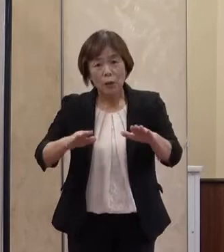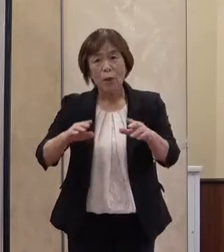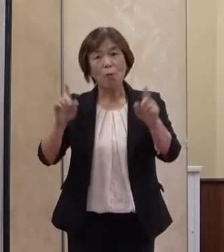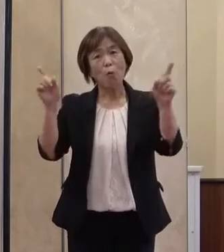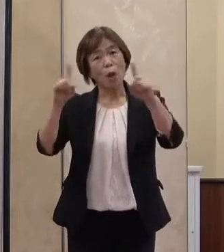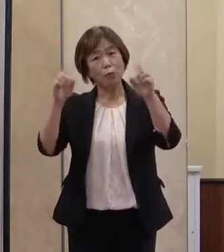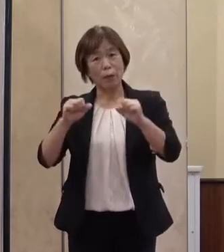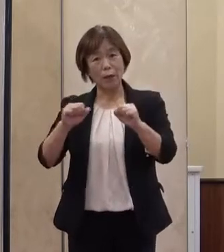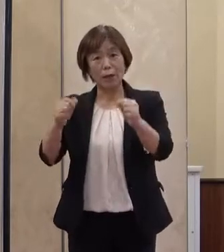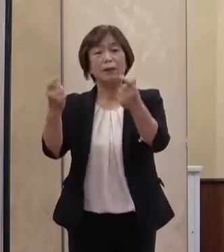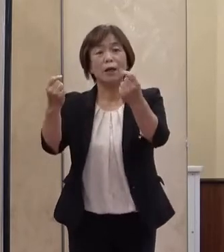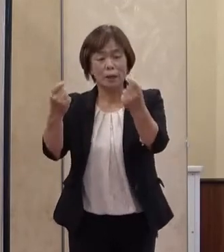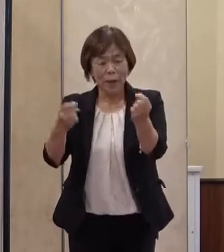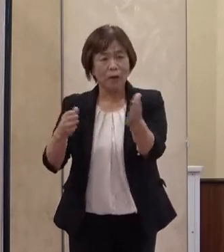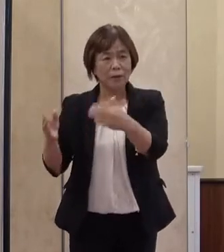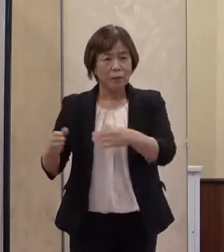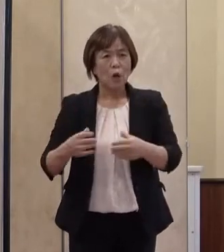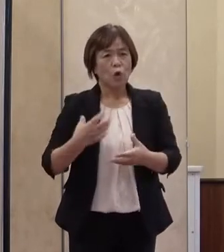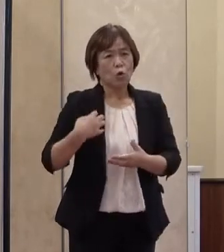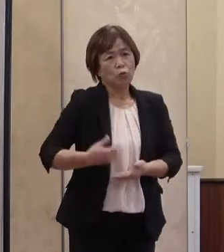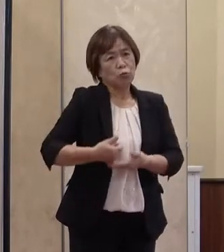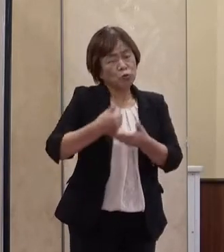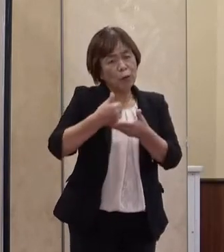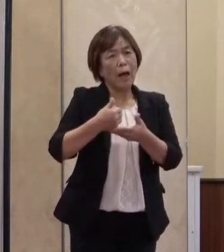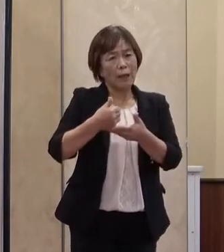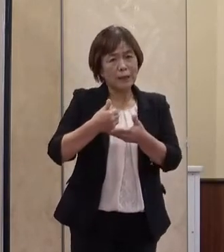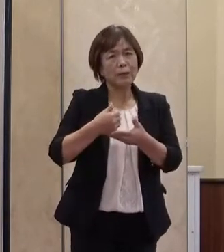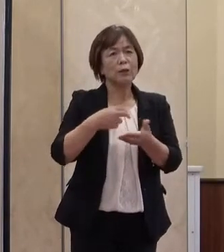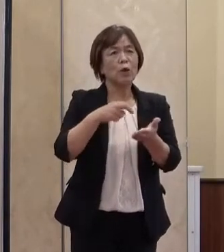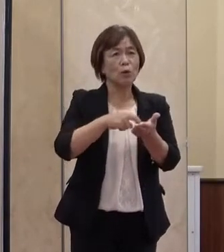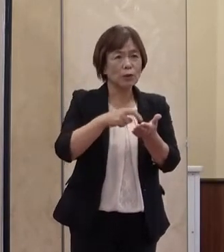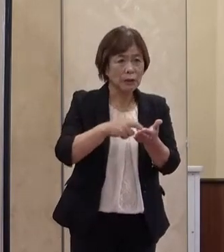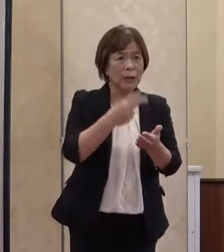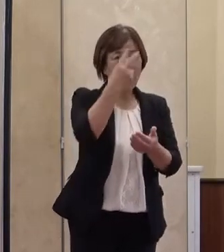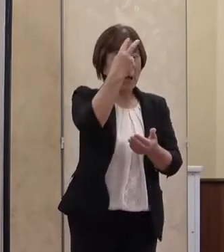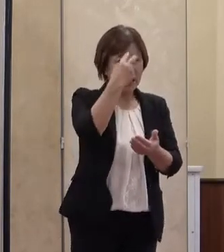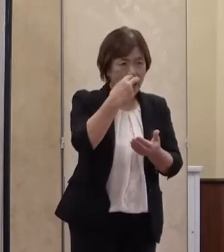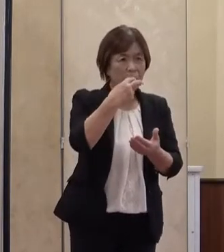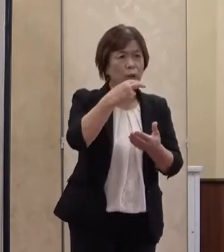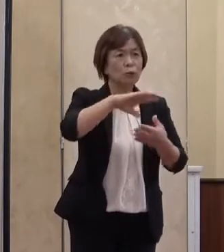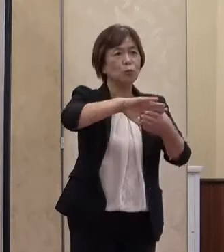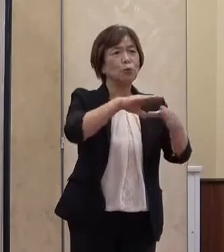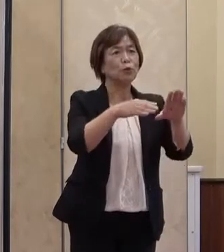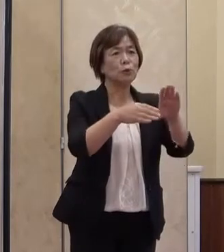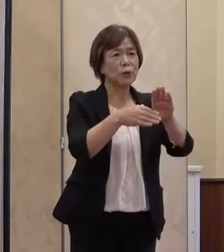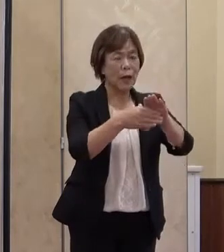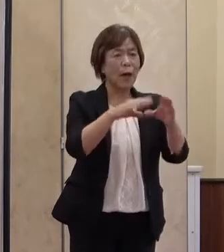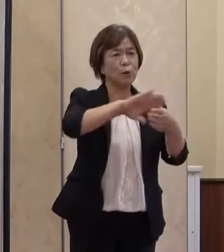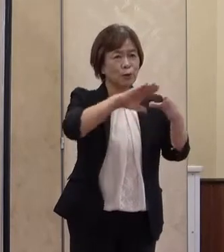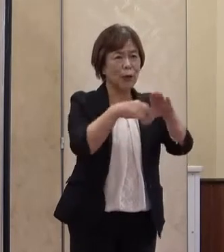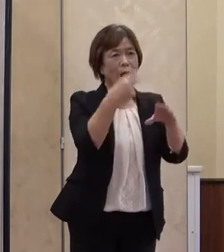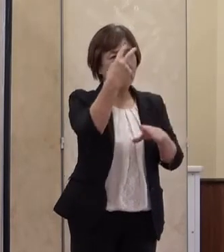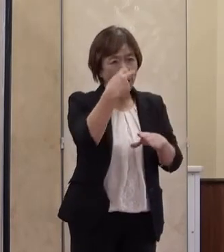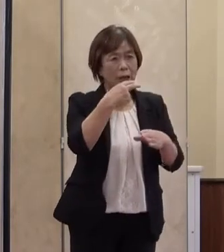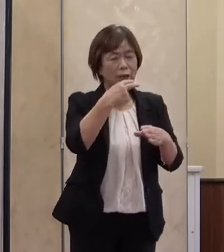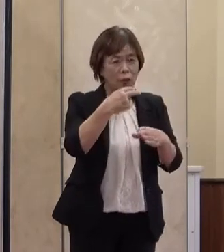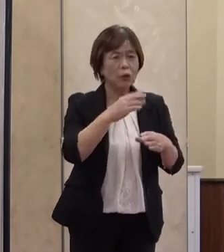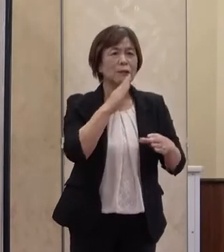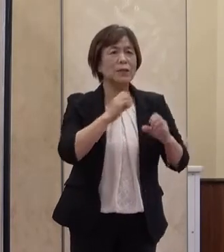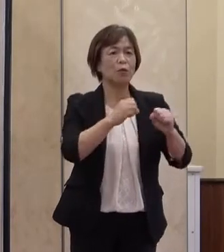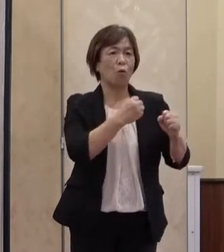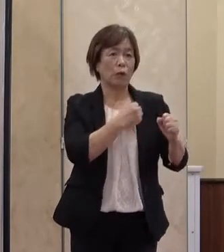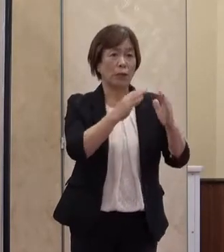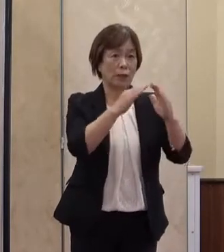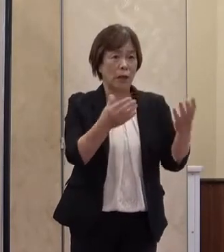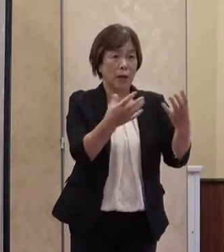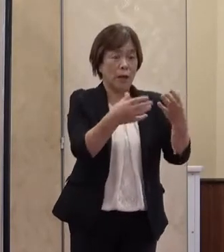が、主催としては文化芸術フェスが実行委員会となりながら、それぞれの